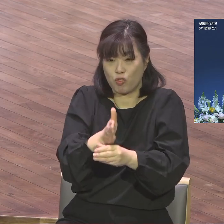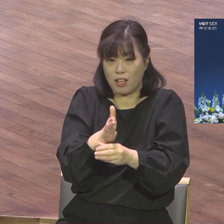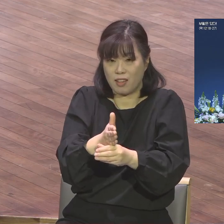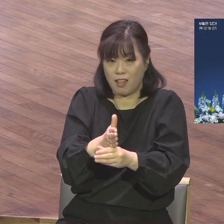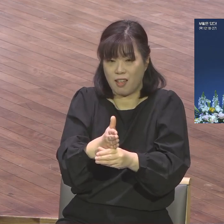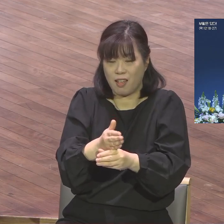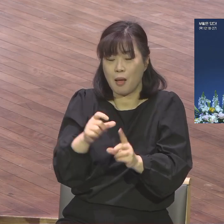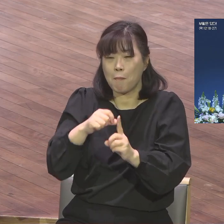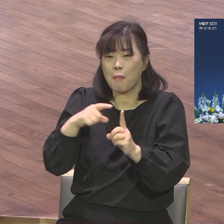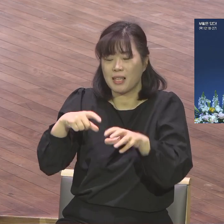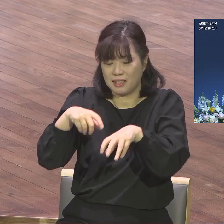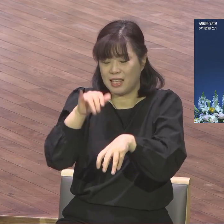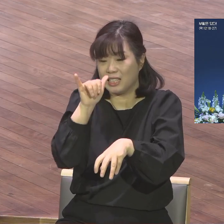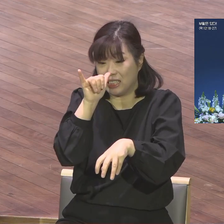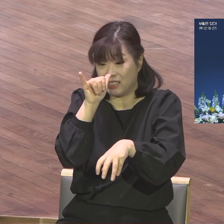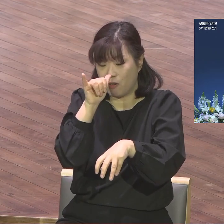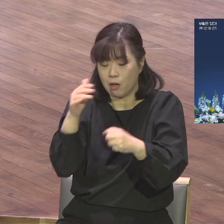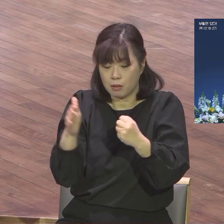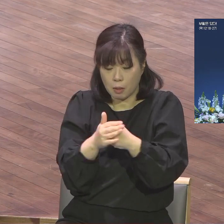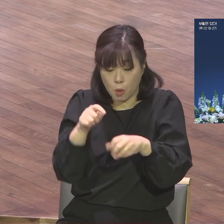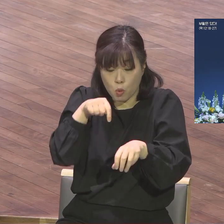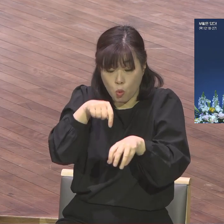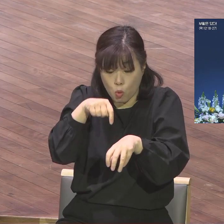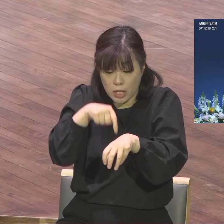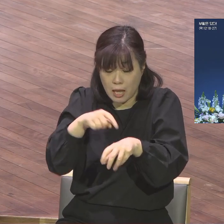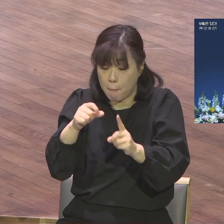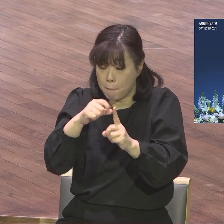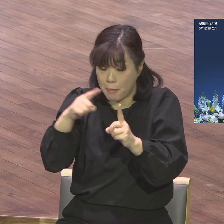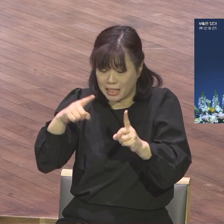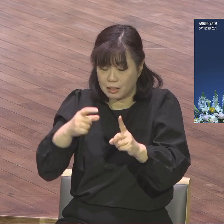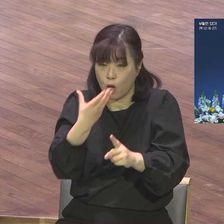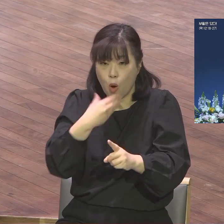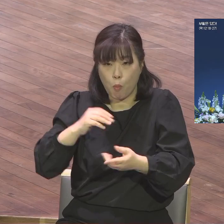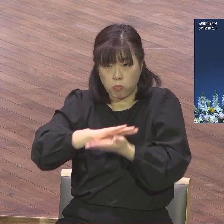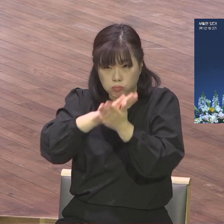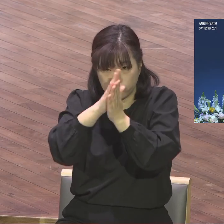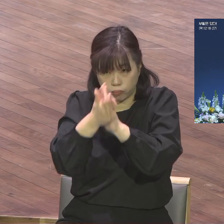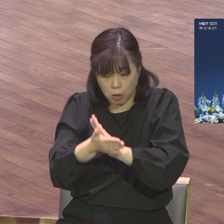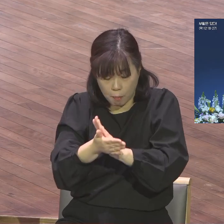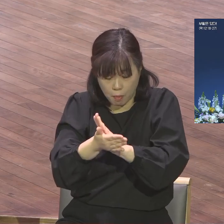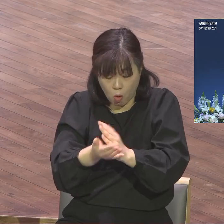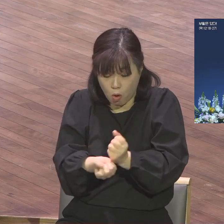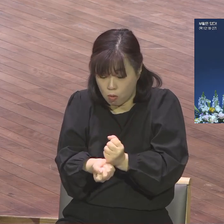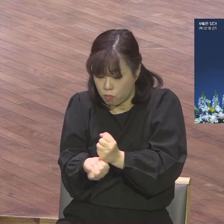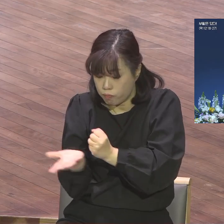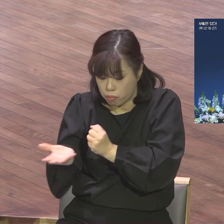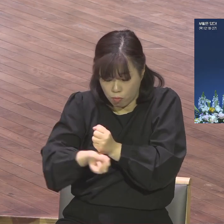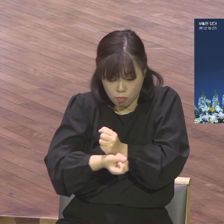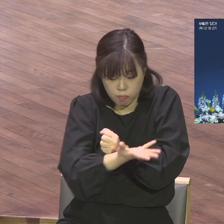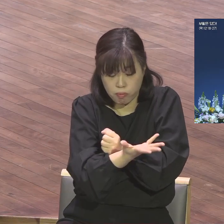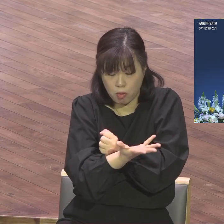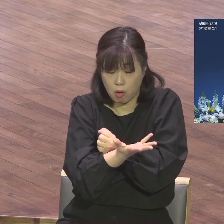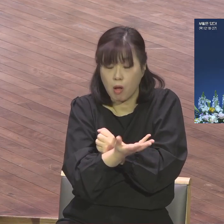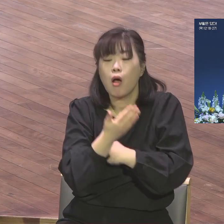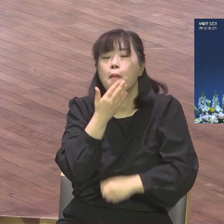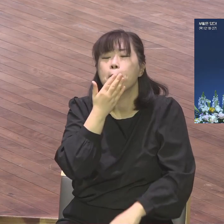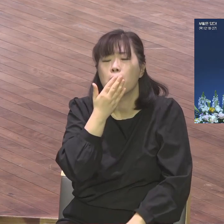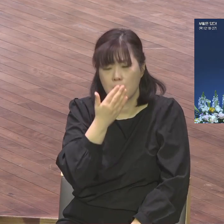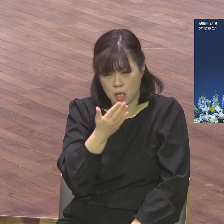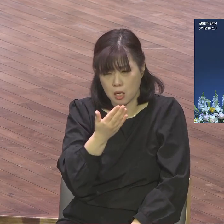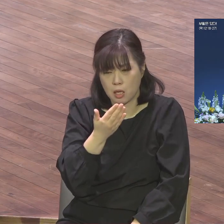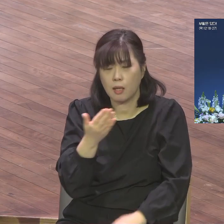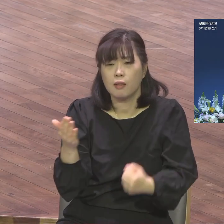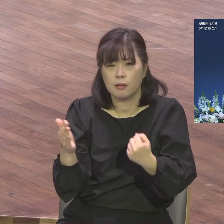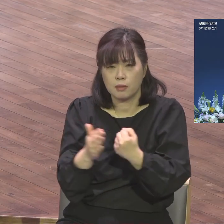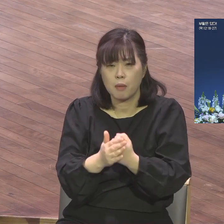선교위원장 김순 장로님 또 산업선교위원장 권영음 장로님 또 파키스탄 담당 우리 노효진 장로님